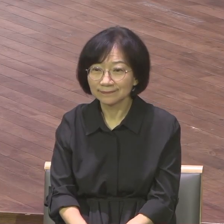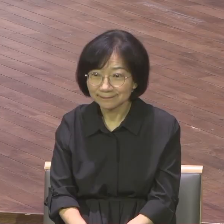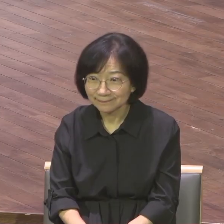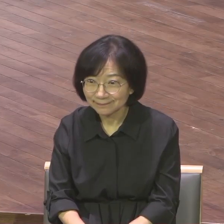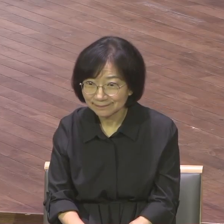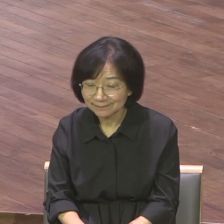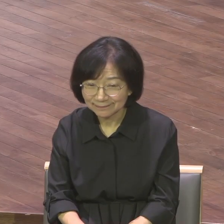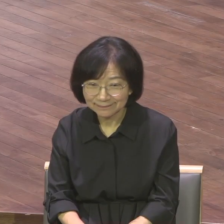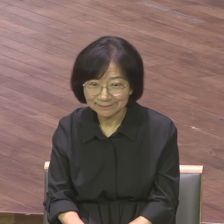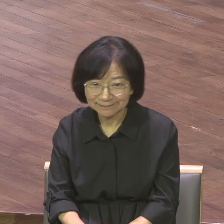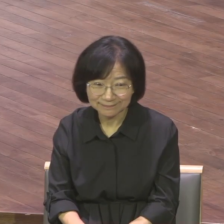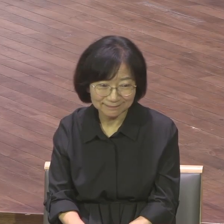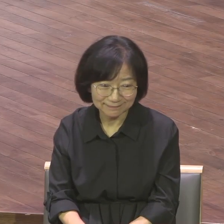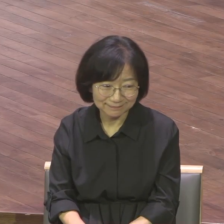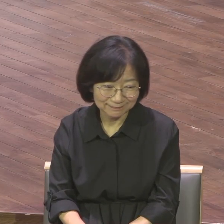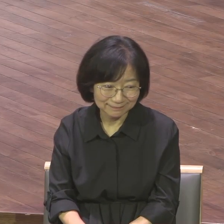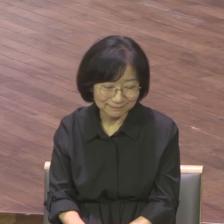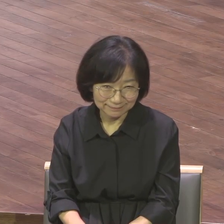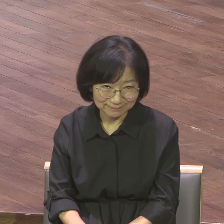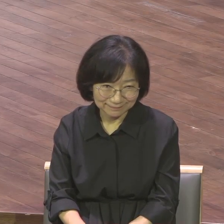아멘.